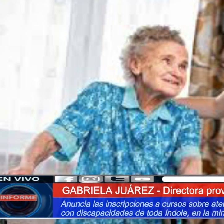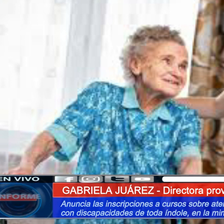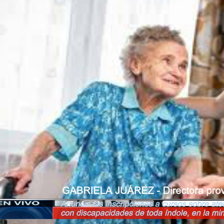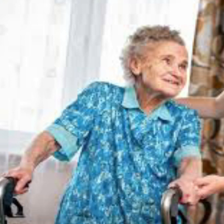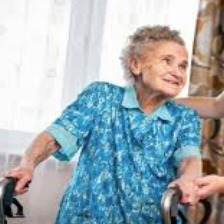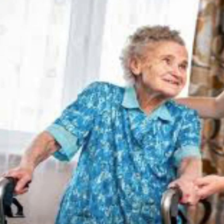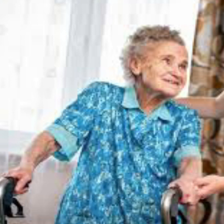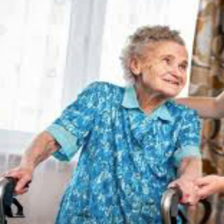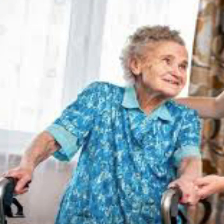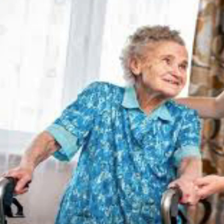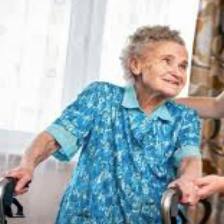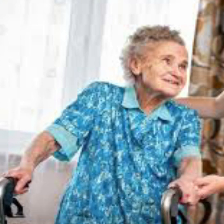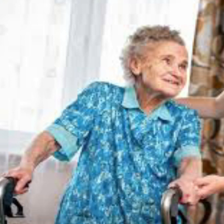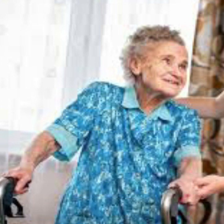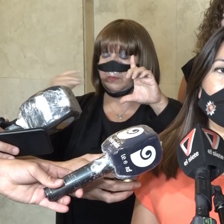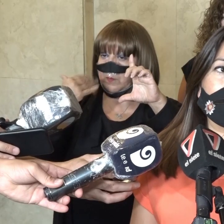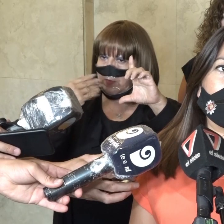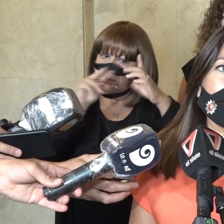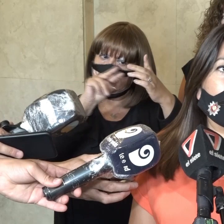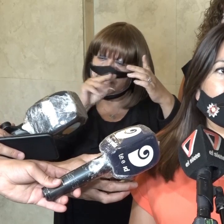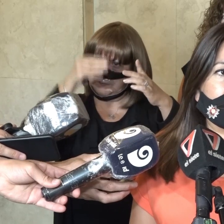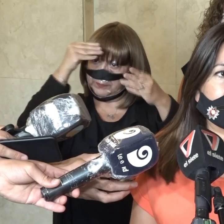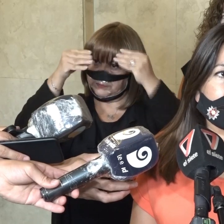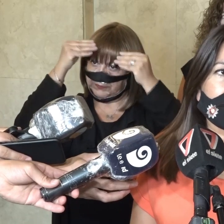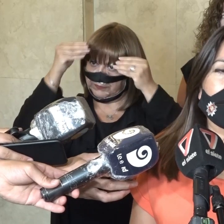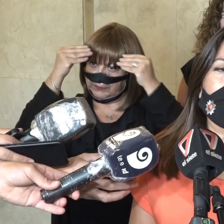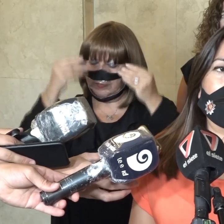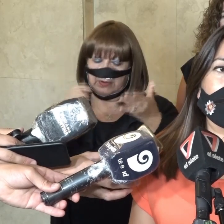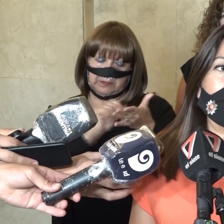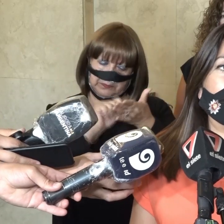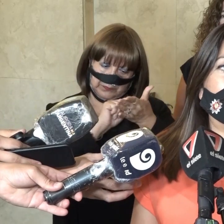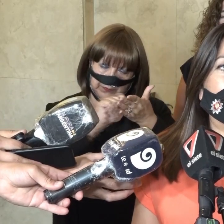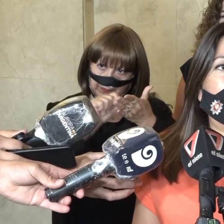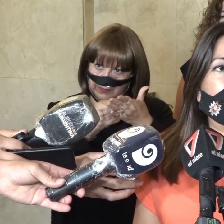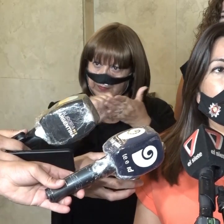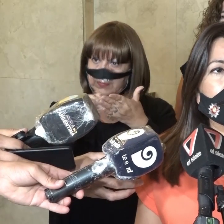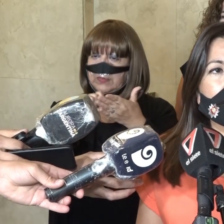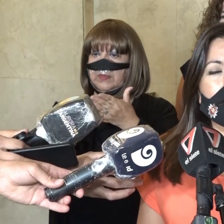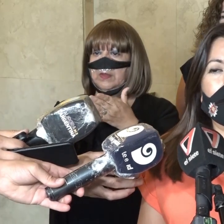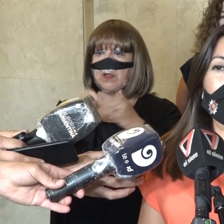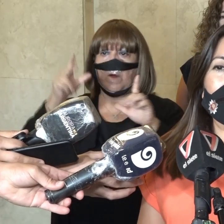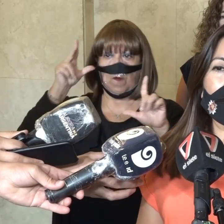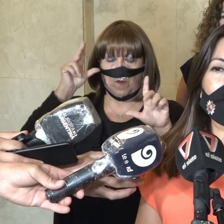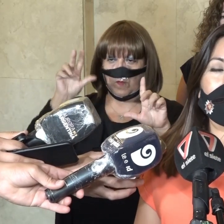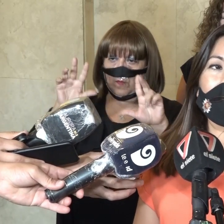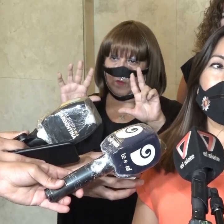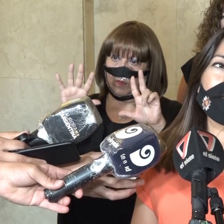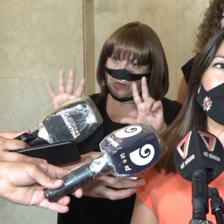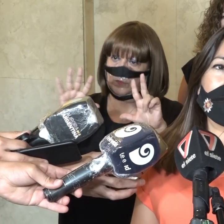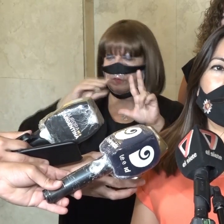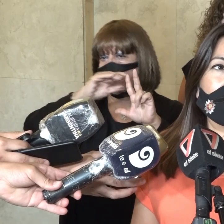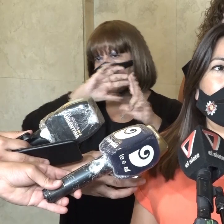poder acceder a estos dos bloques divididos en 8 módulos.